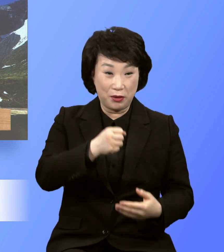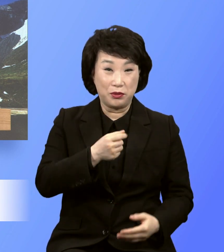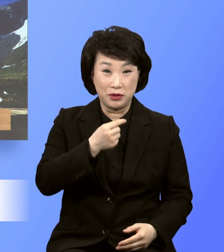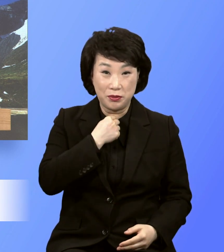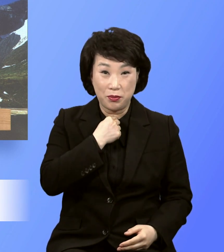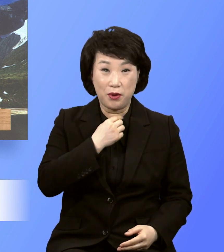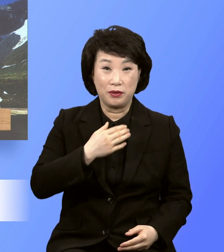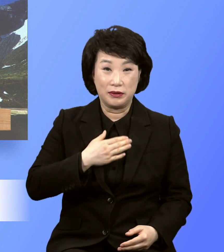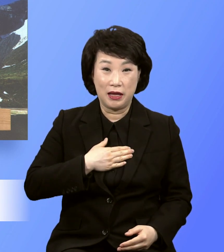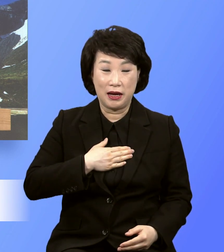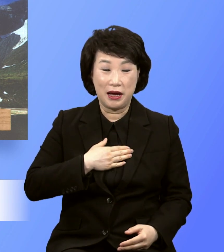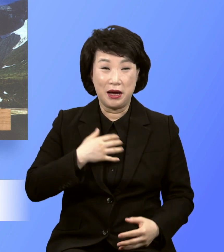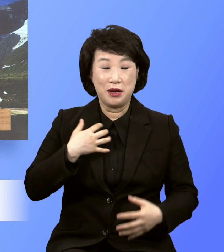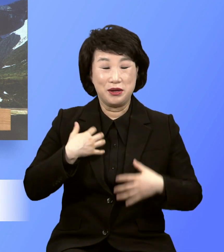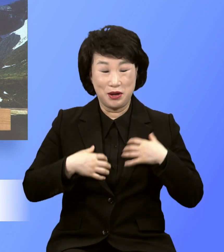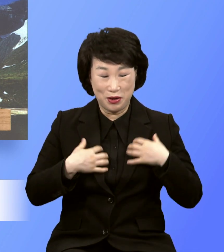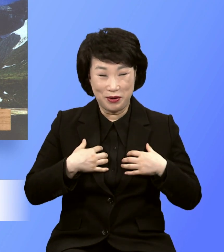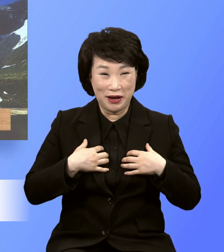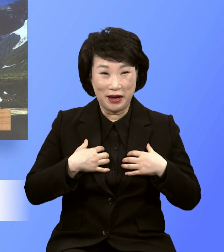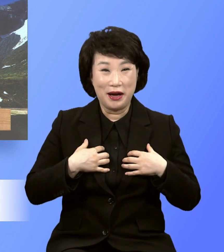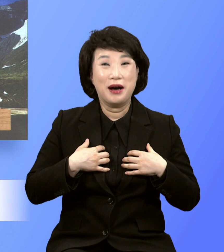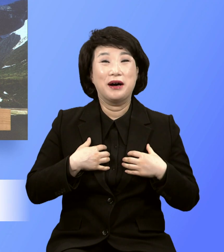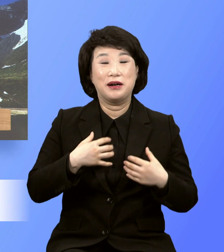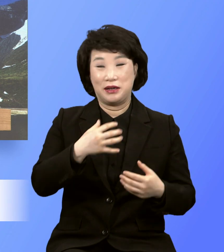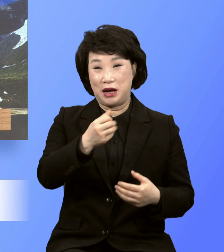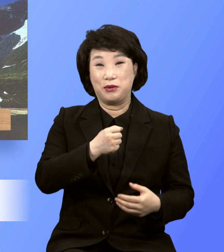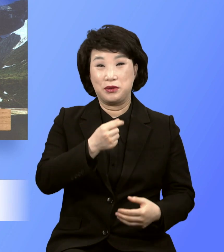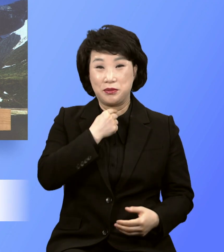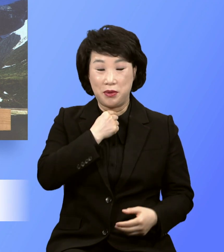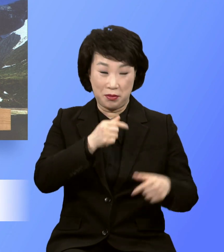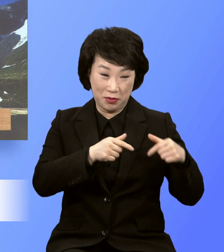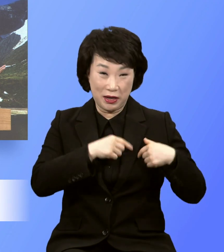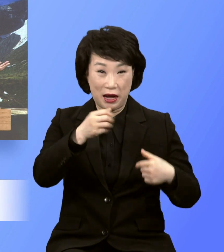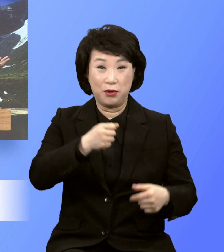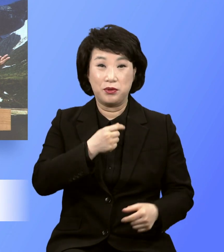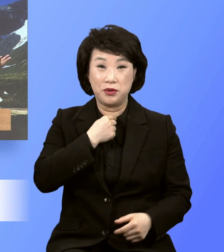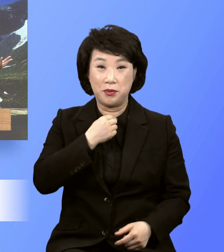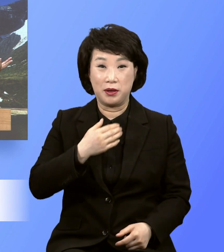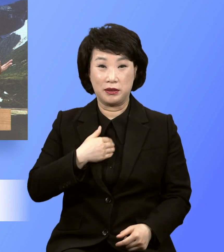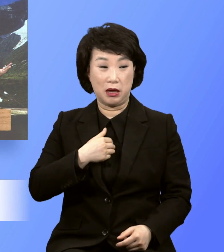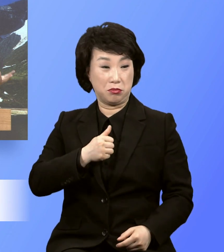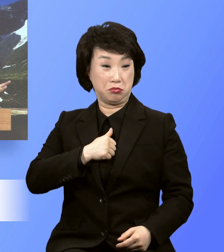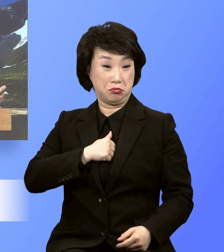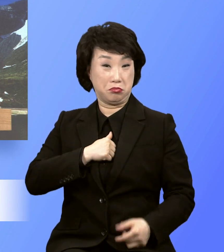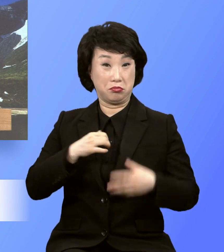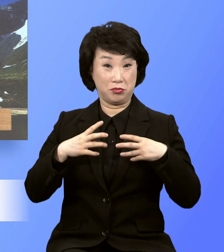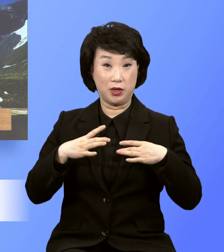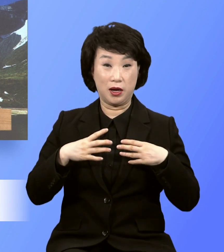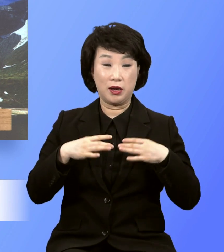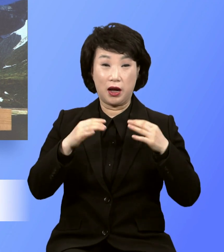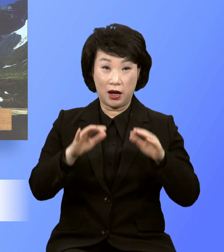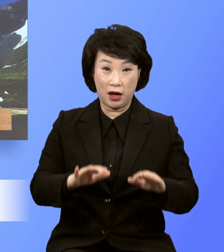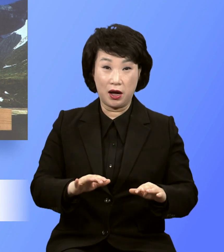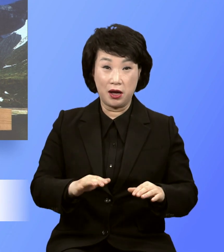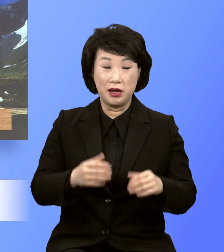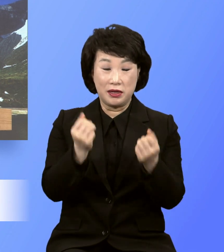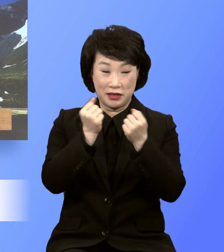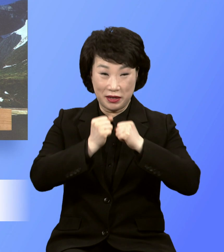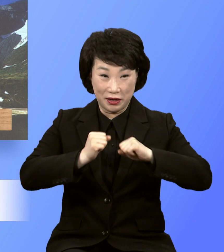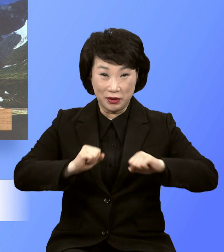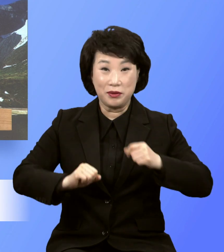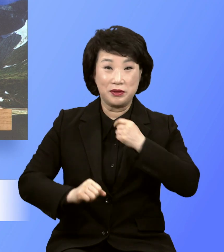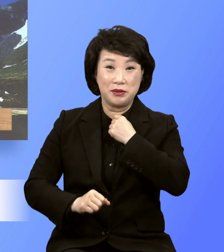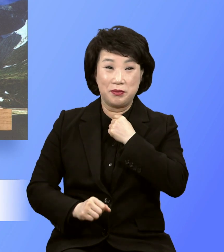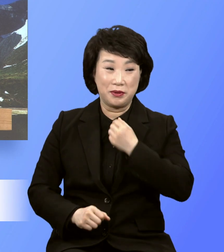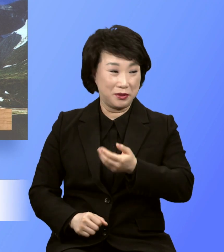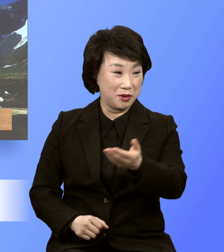내가 갖는 영화, 내가 갖는 명예, 나에 대한 자랑, 그리고